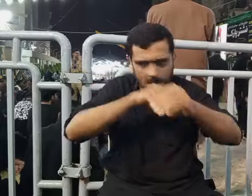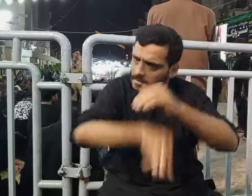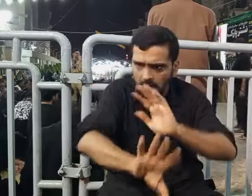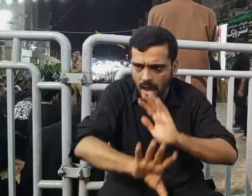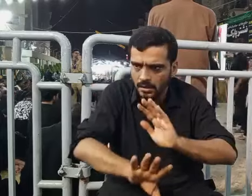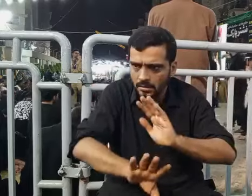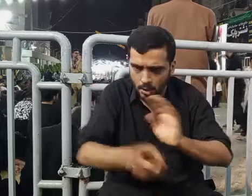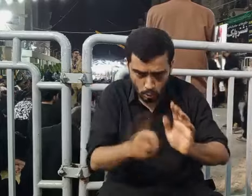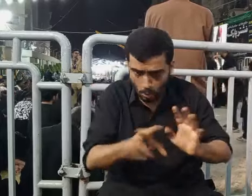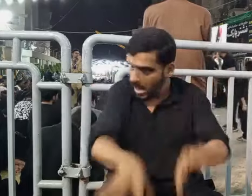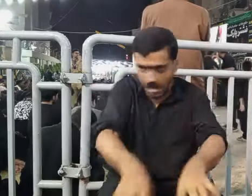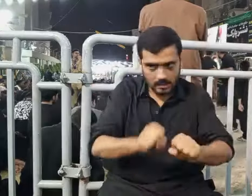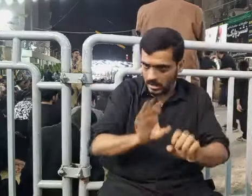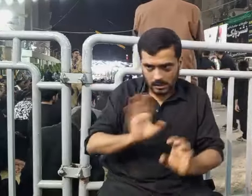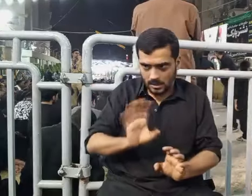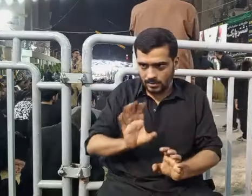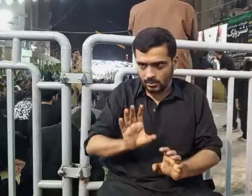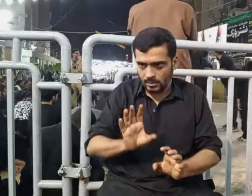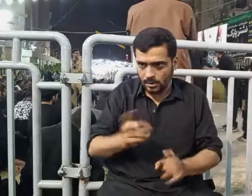جو سمجھ سکے وہ ہائے حسن کہہ کے گر گیا۔